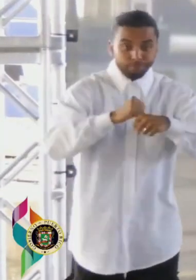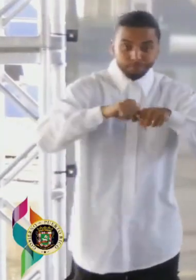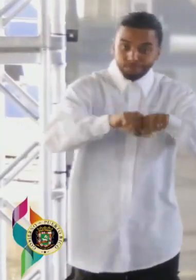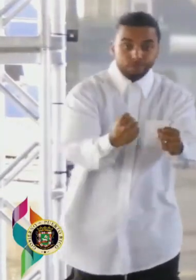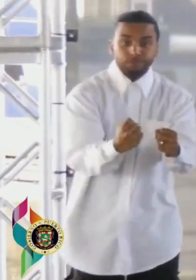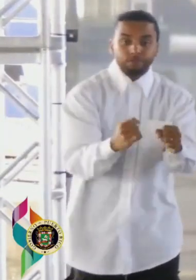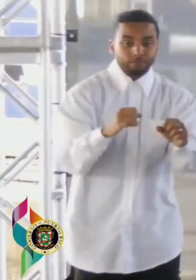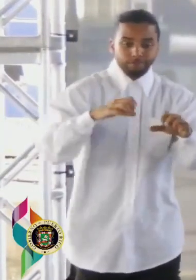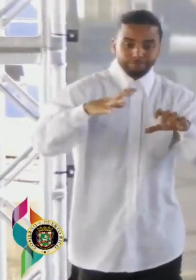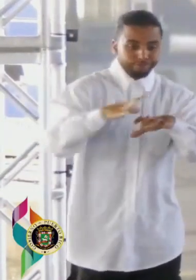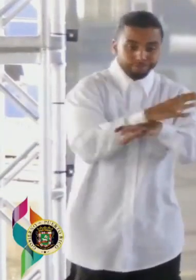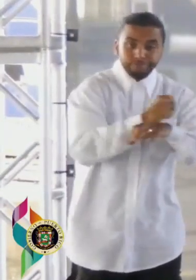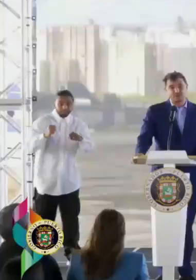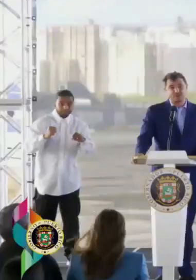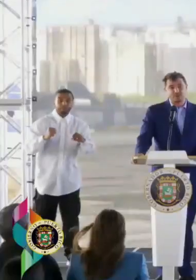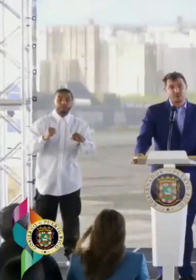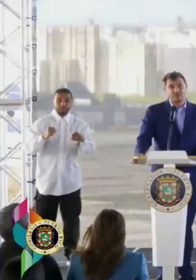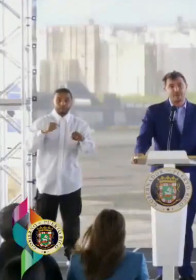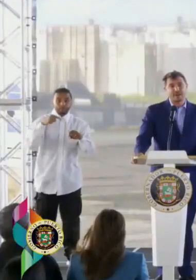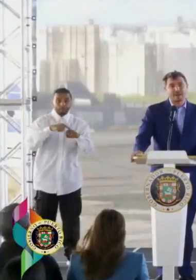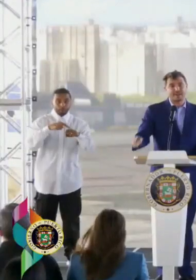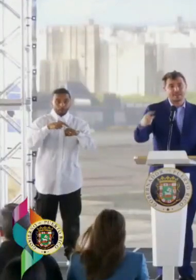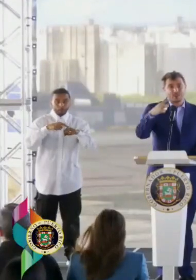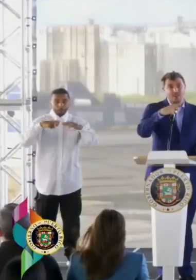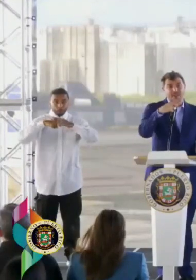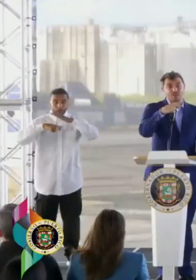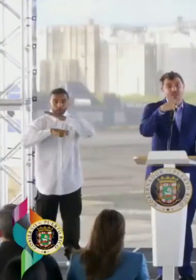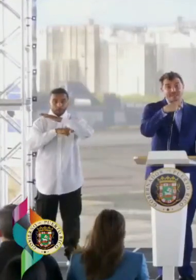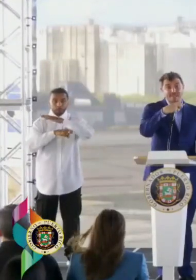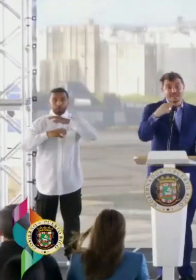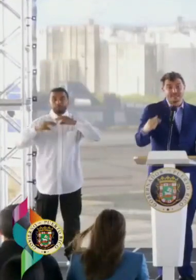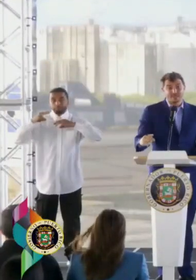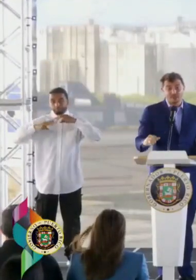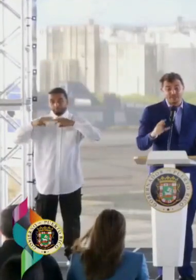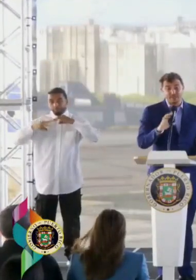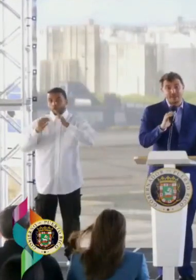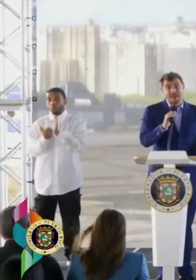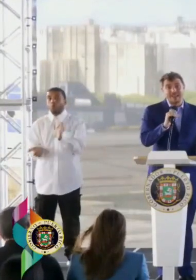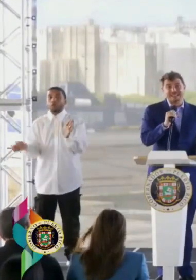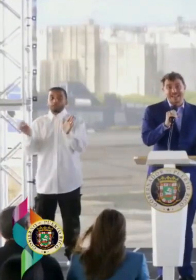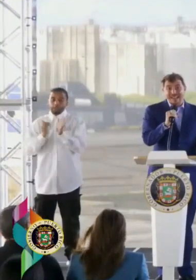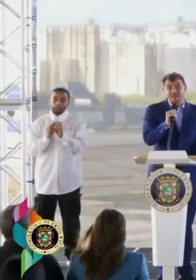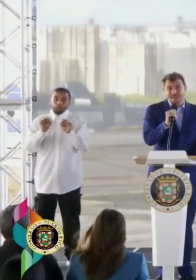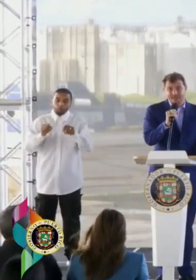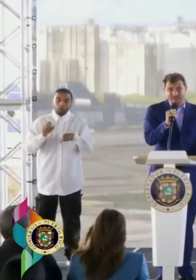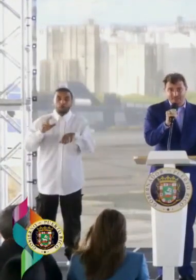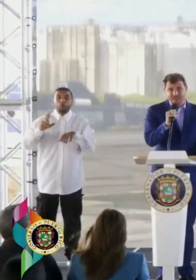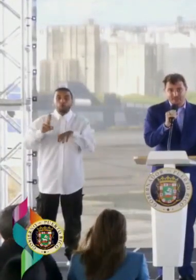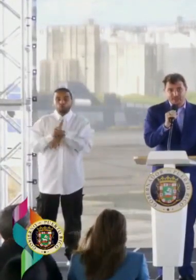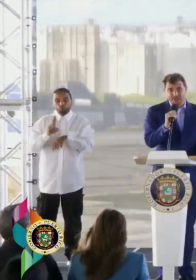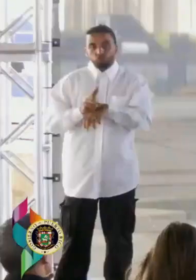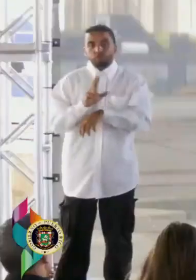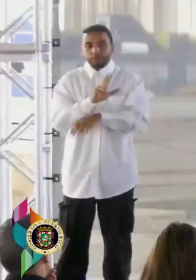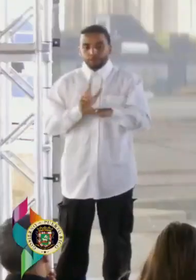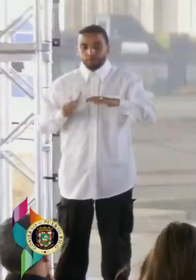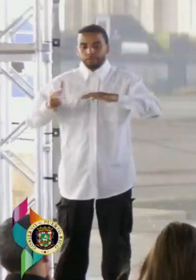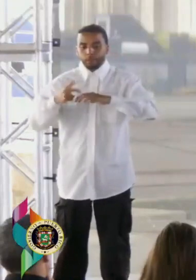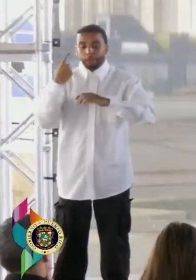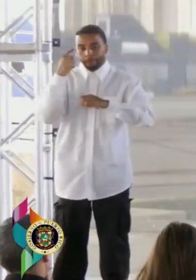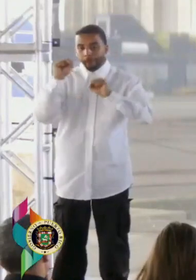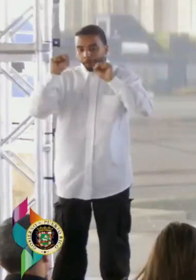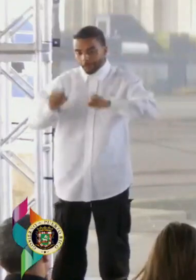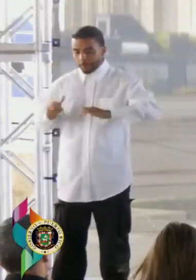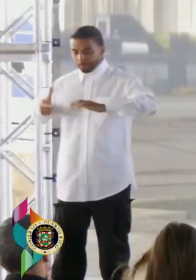up to code verdad según los estándares y códigos de construcción nuevos para que se pueda entonces utilizar ese muelle para atracar embarcaciones que eso es lo que